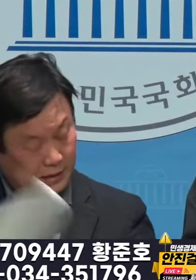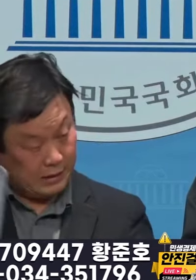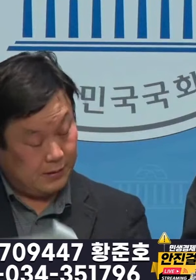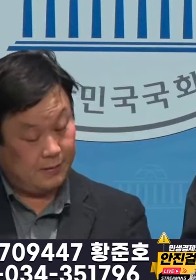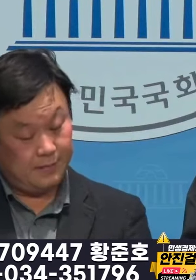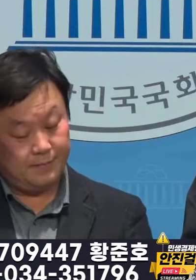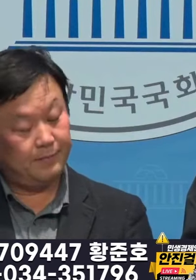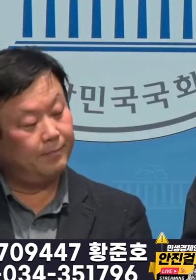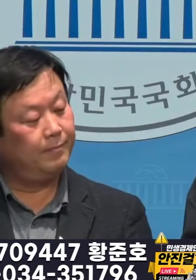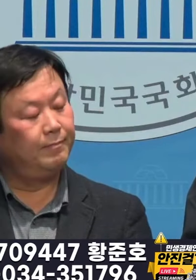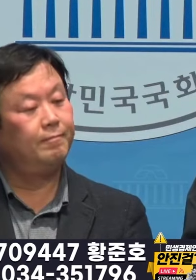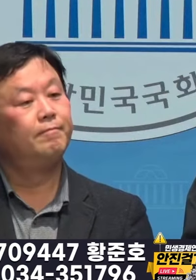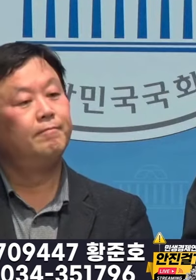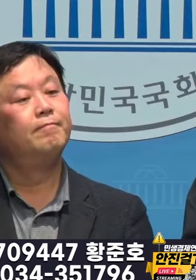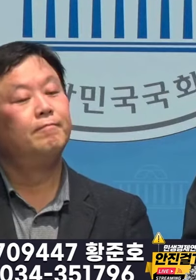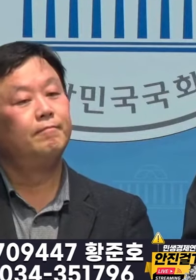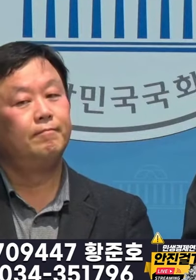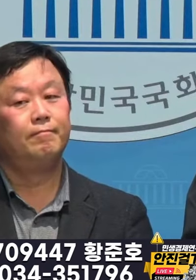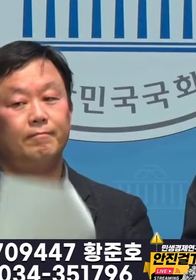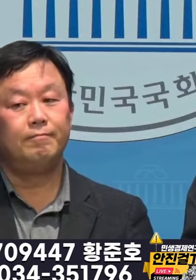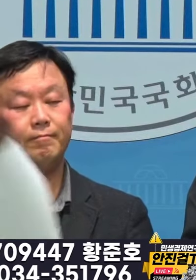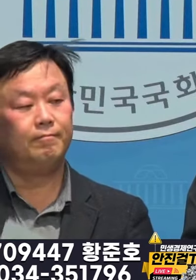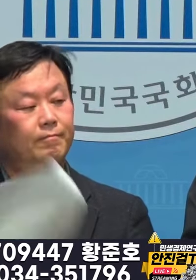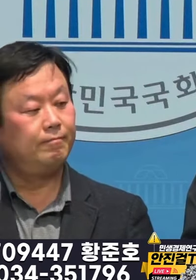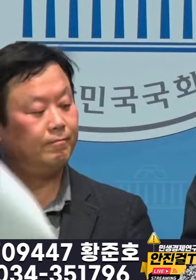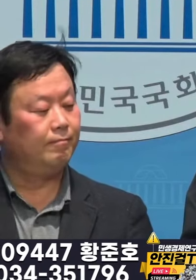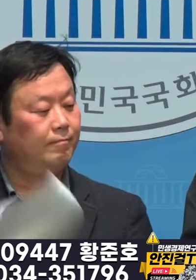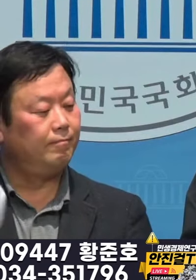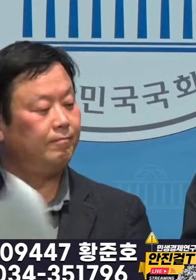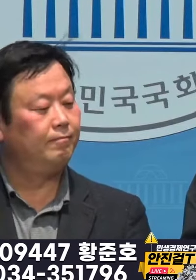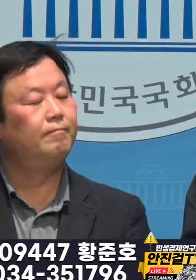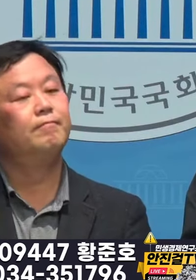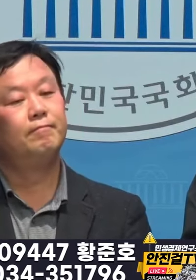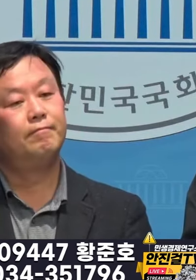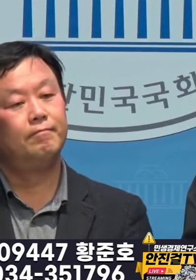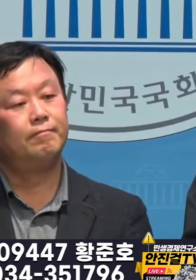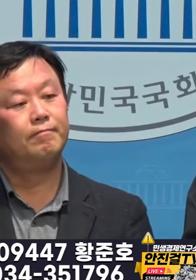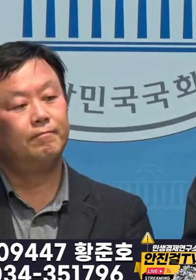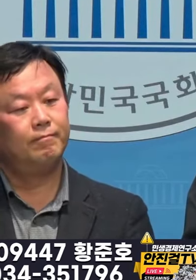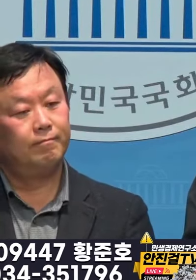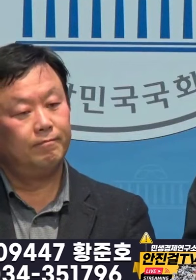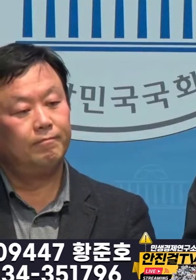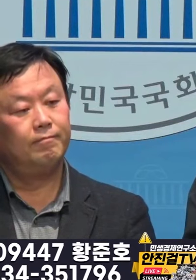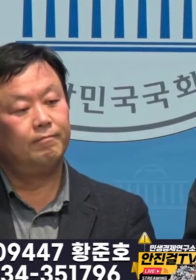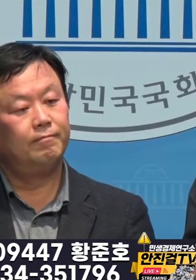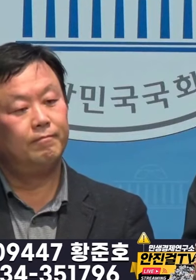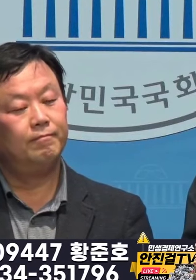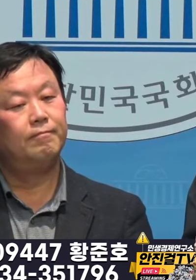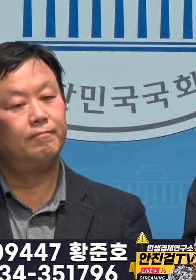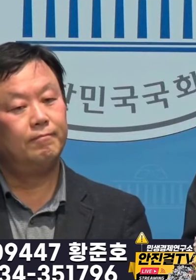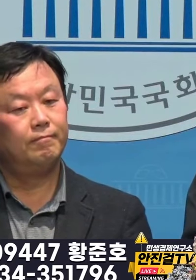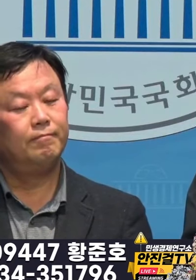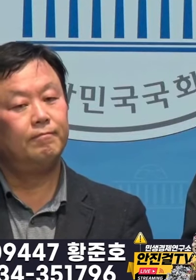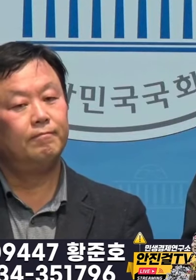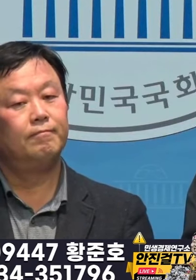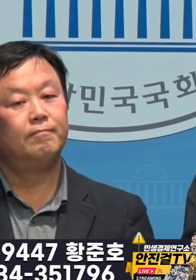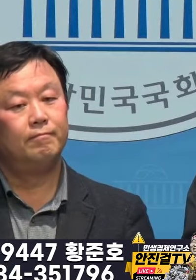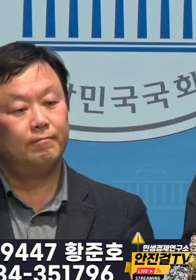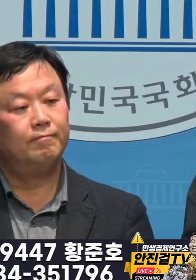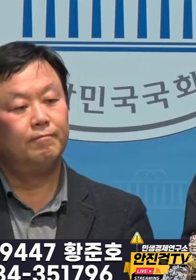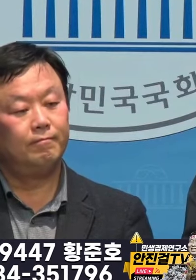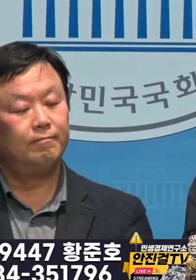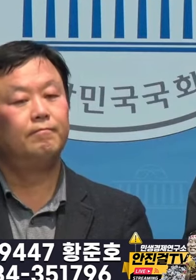21일 대통령실과 관련된 법률사무소 자유를 고소 대리인으로 선임하여 세종